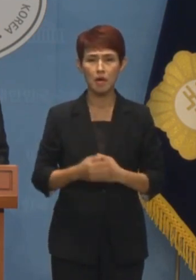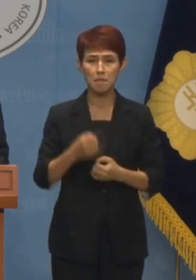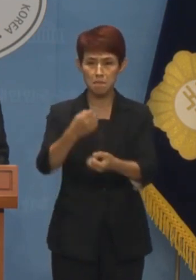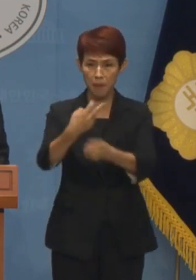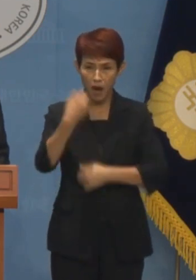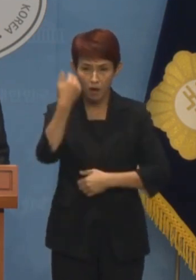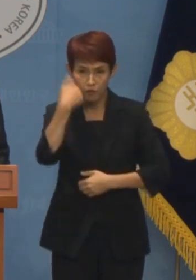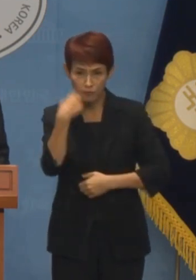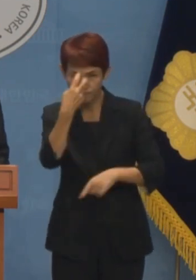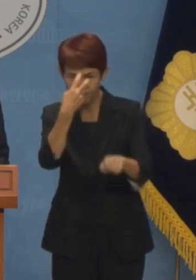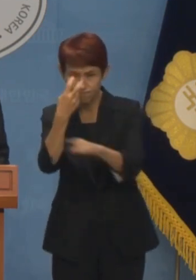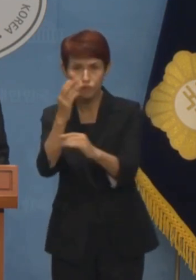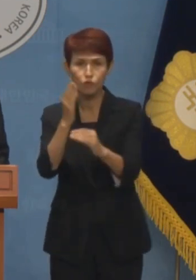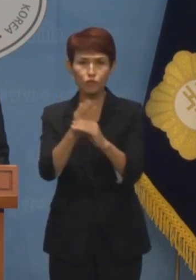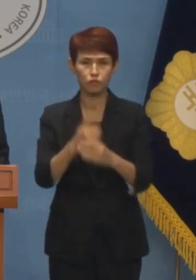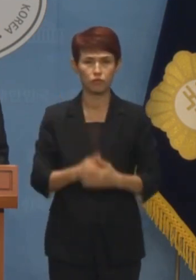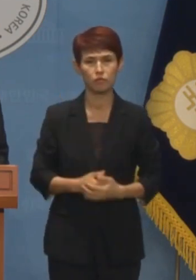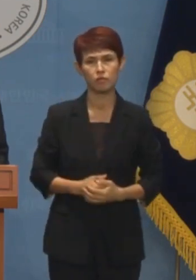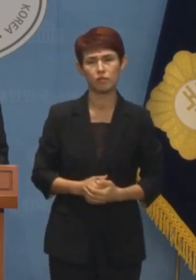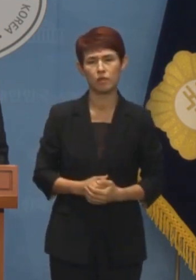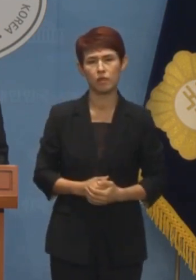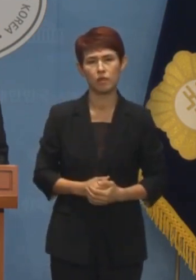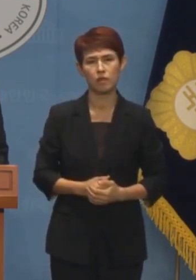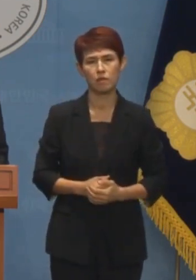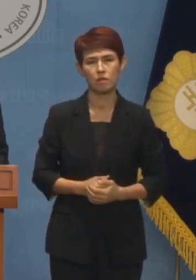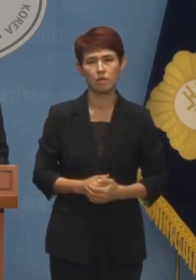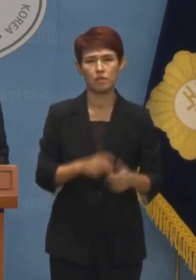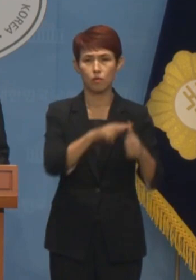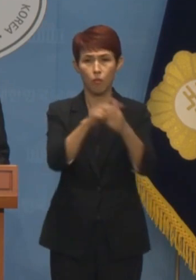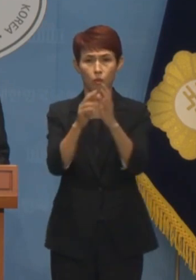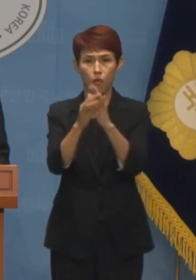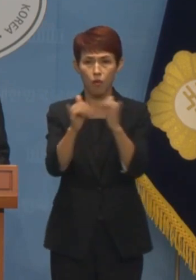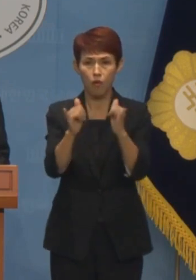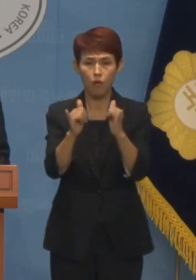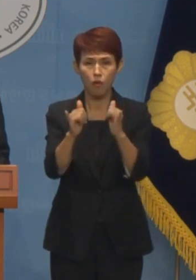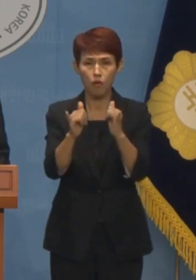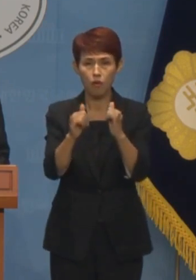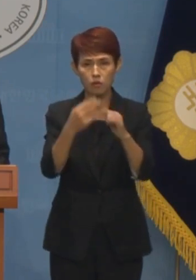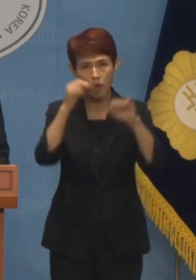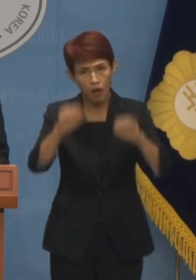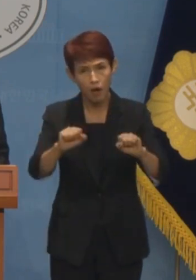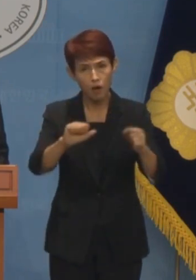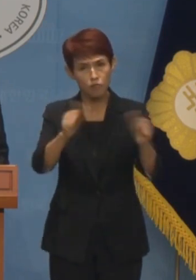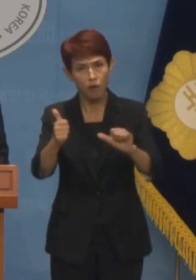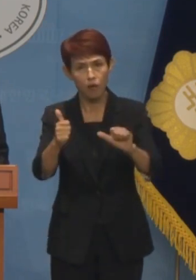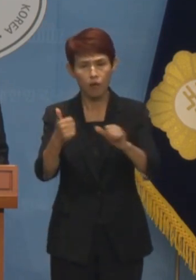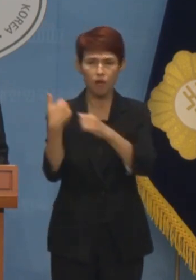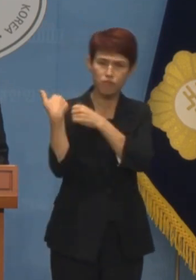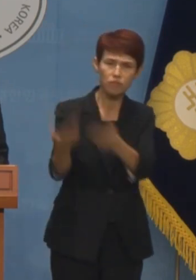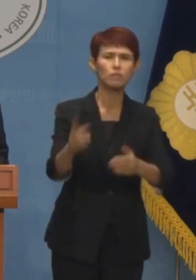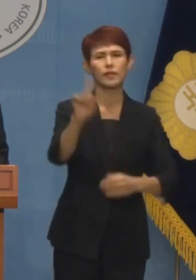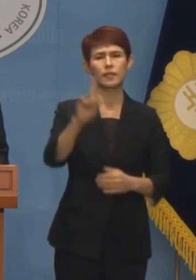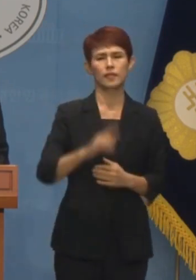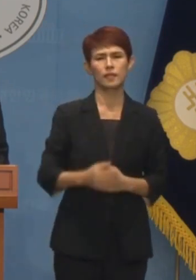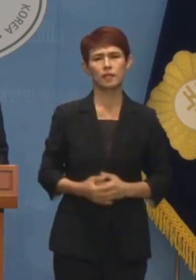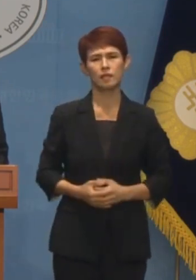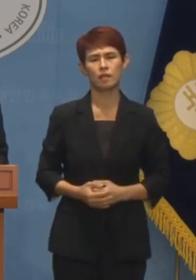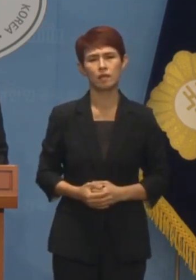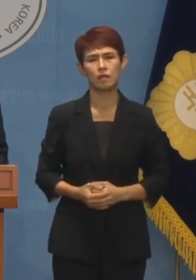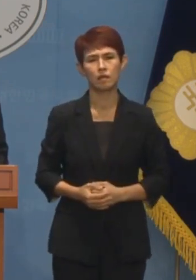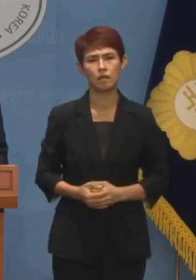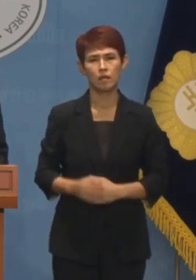골몰하고 있습니다 블랙 요원들의 생산은 남홀 나라 하는 것입니다